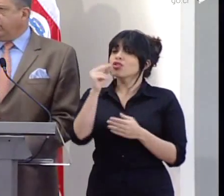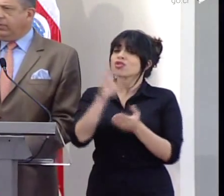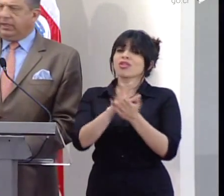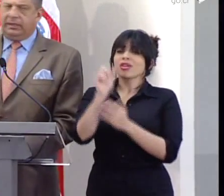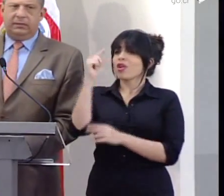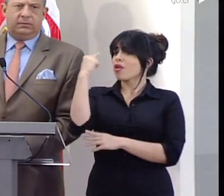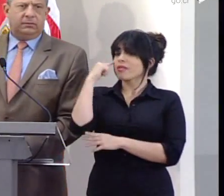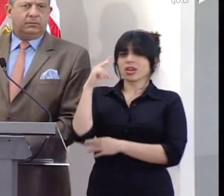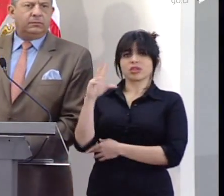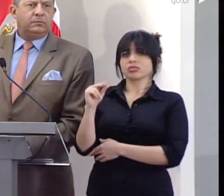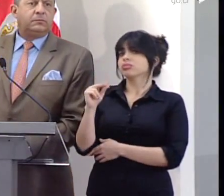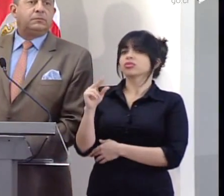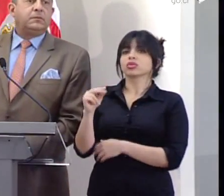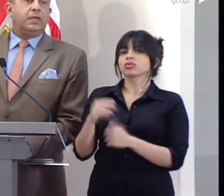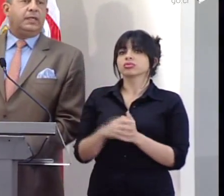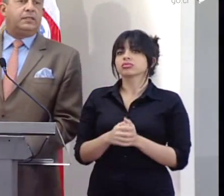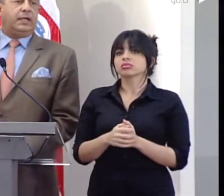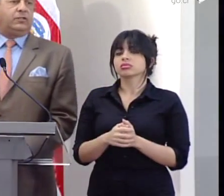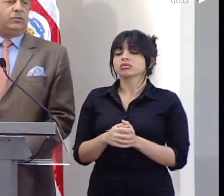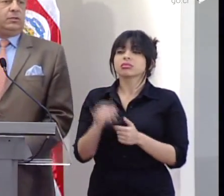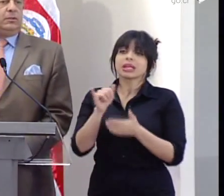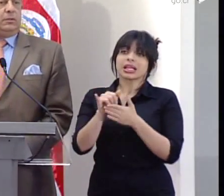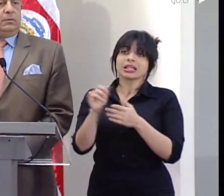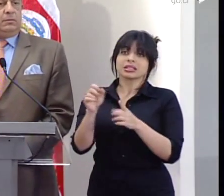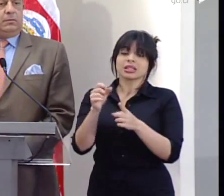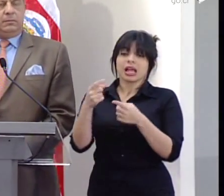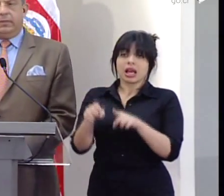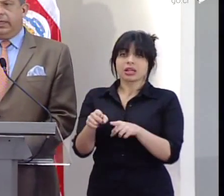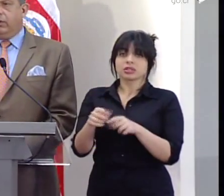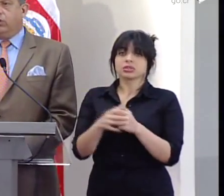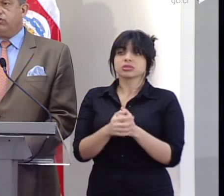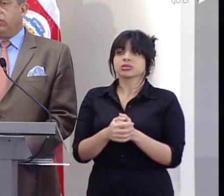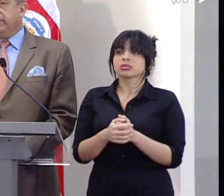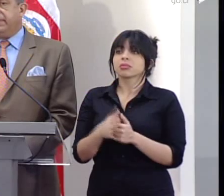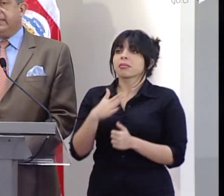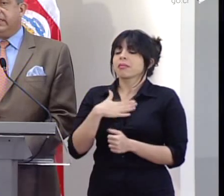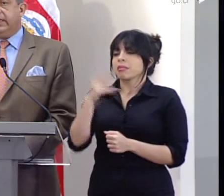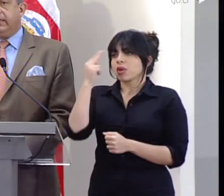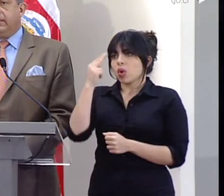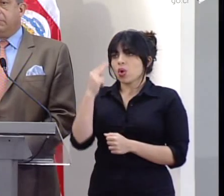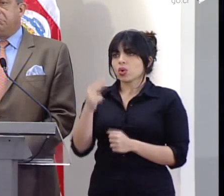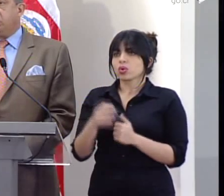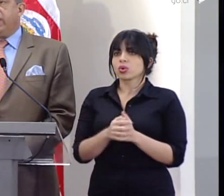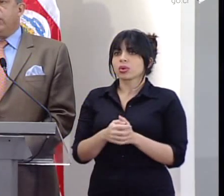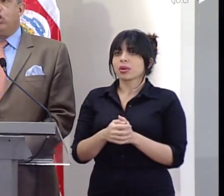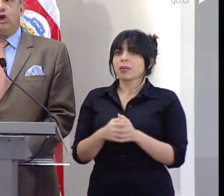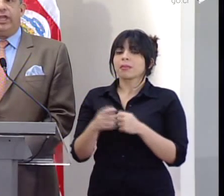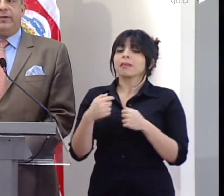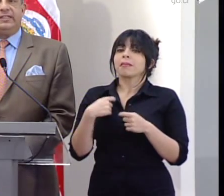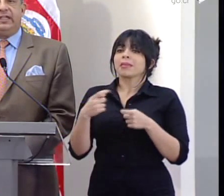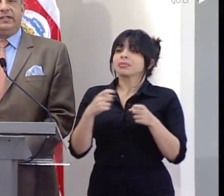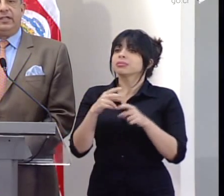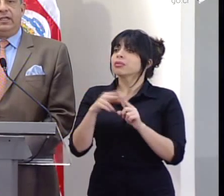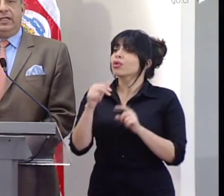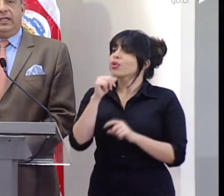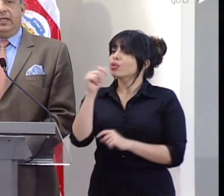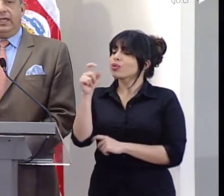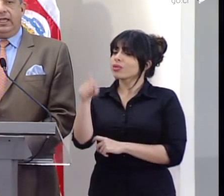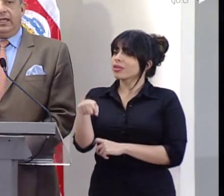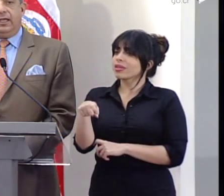de la República. En este caso, me honro en presidir, pero que no debe